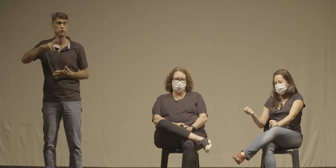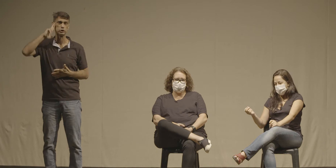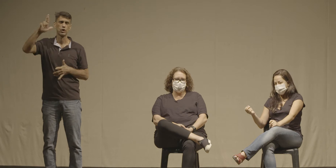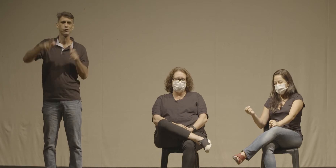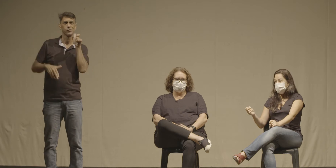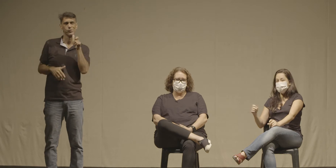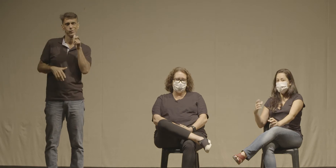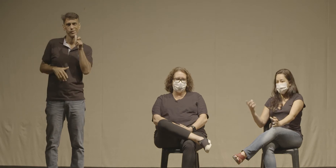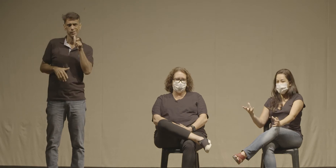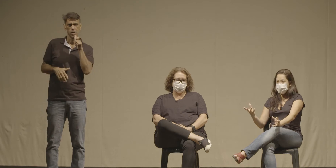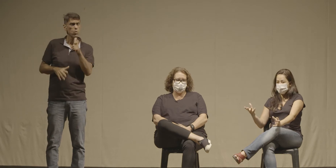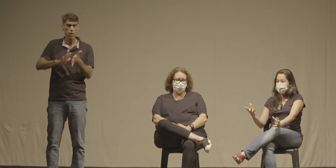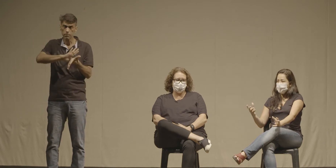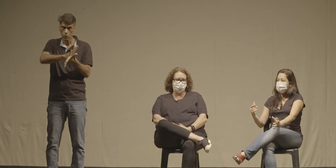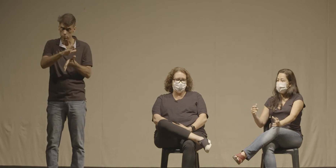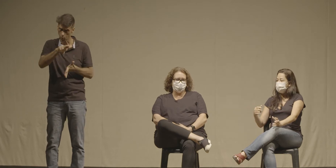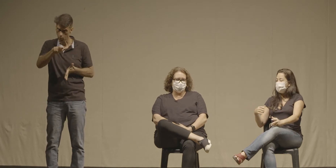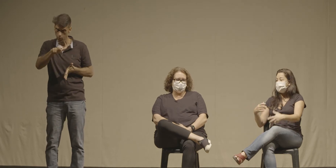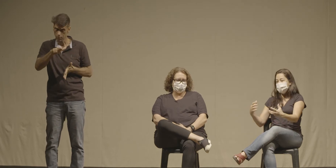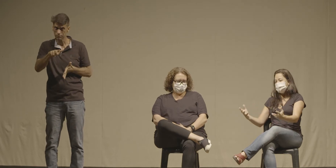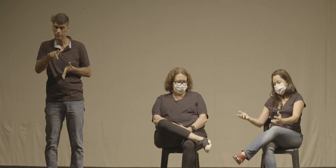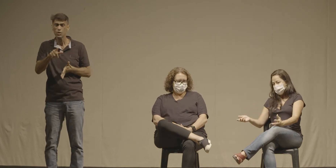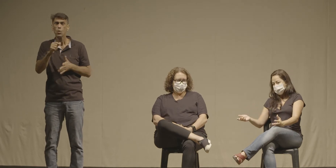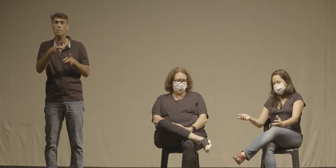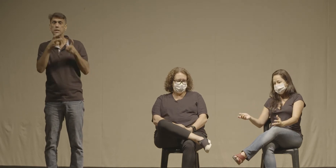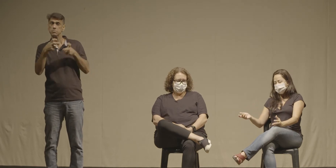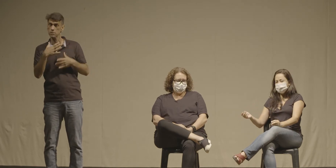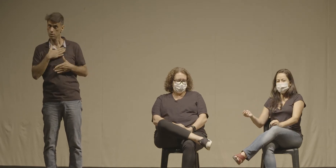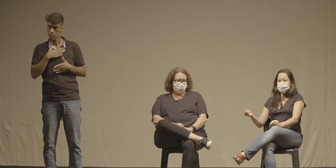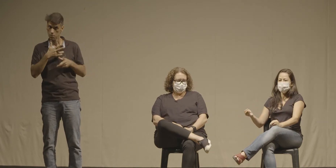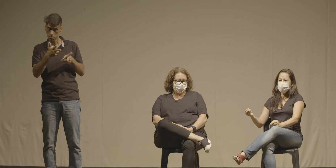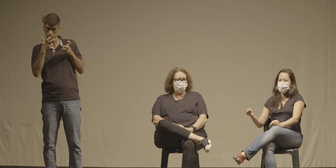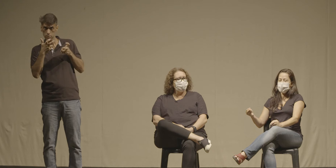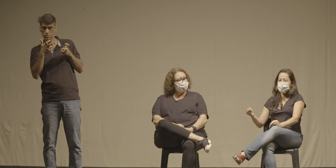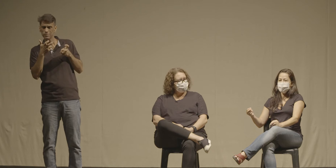por uma mulher. Não é um preconceito, foi uma percepção.